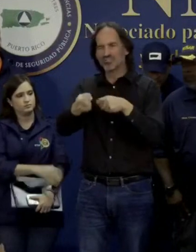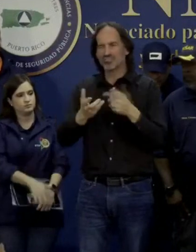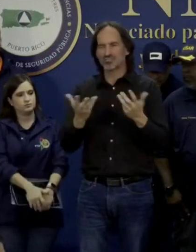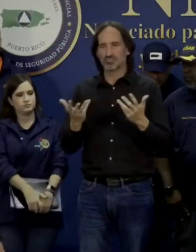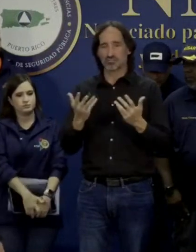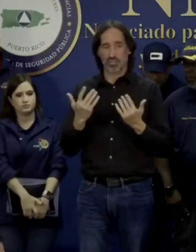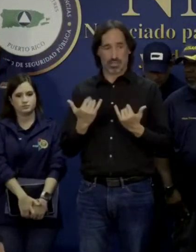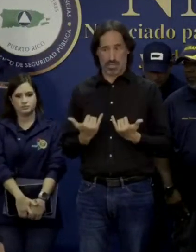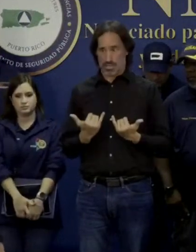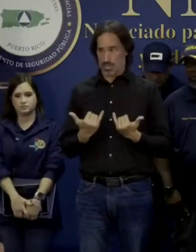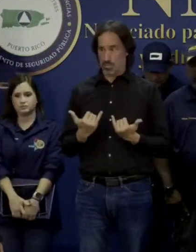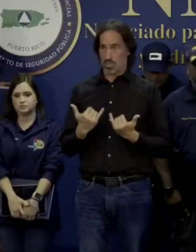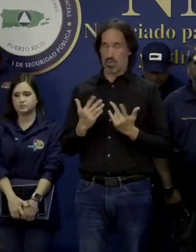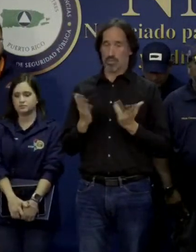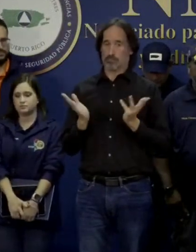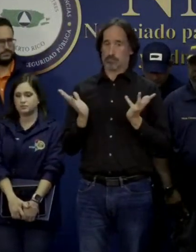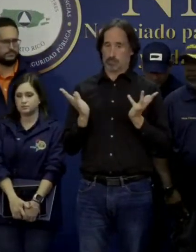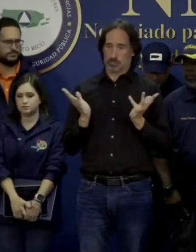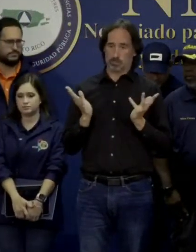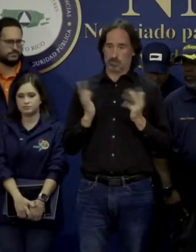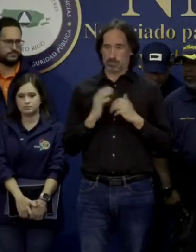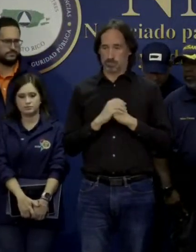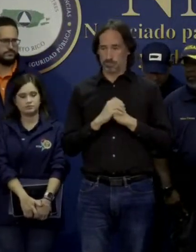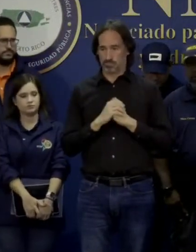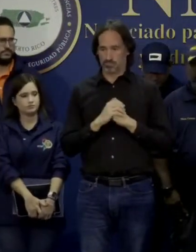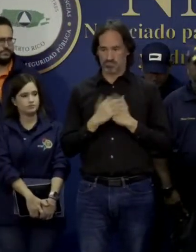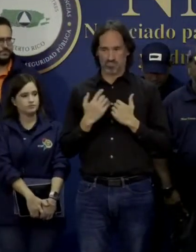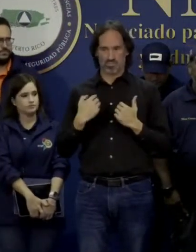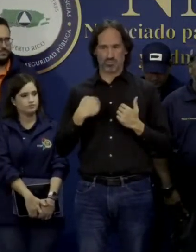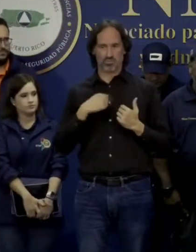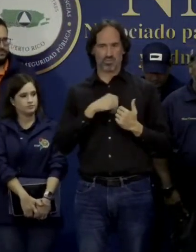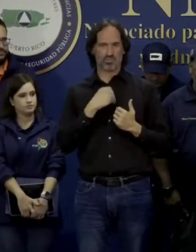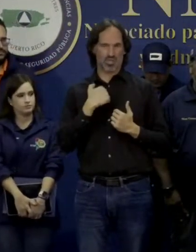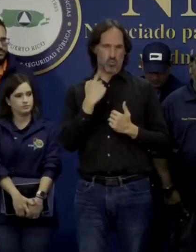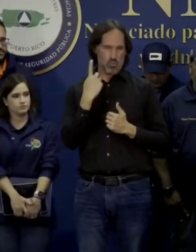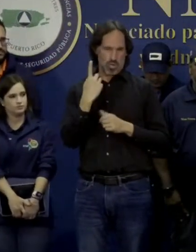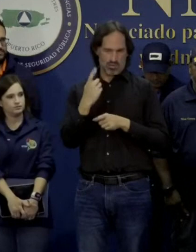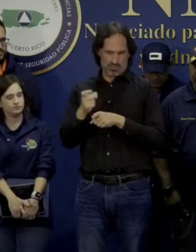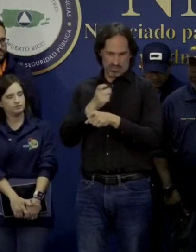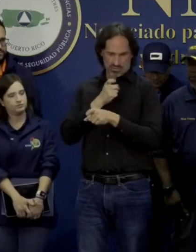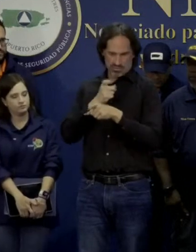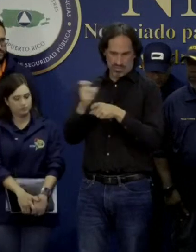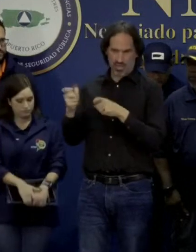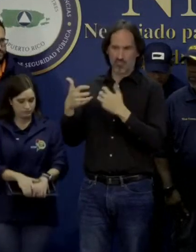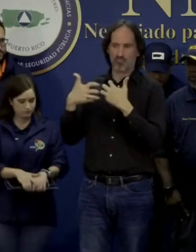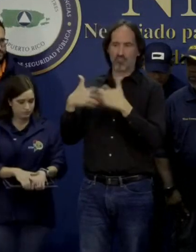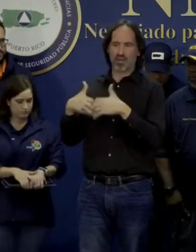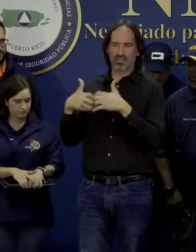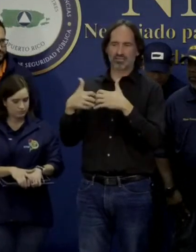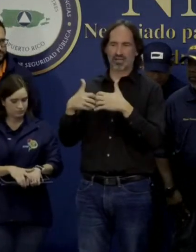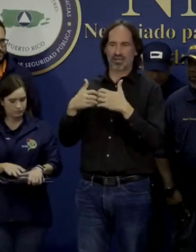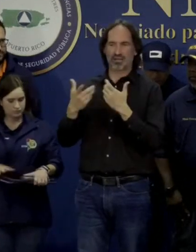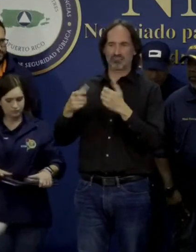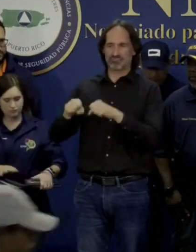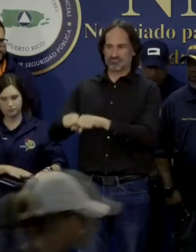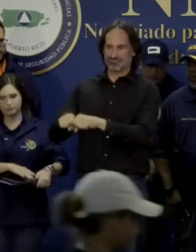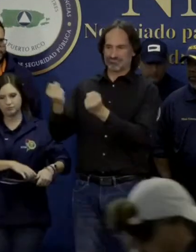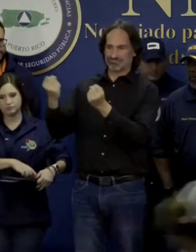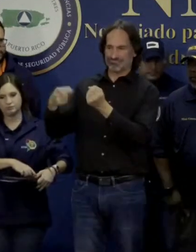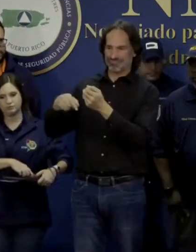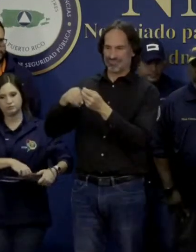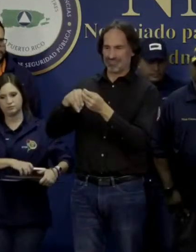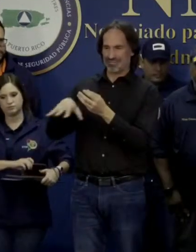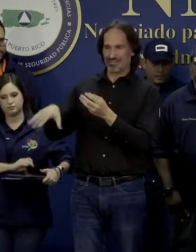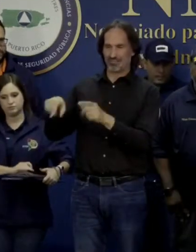manera preliminar, tuvimos una falla en una bomba de alimentación en la unidad de vapor de San